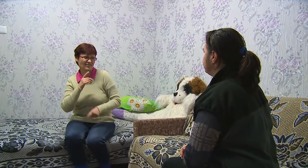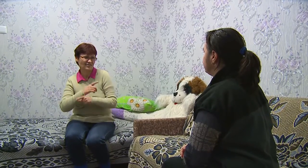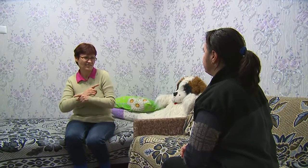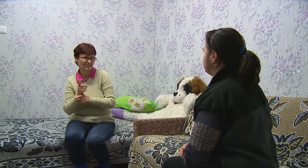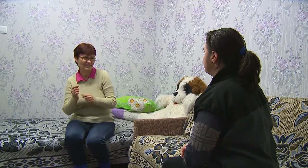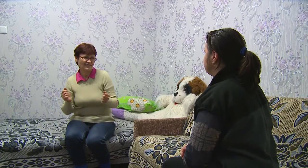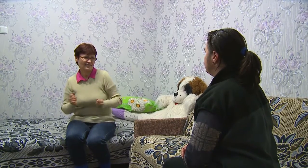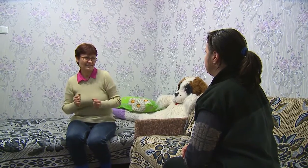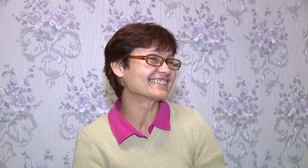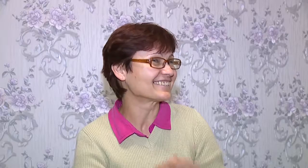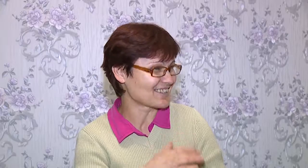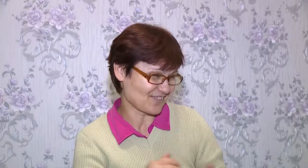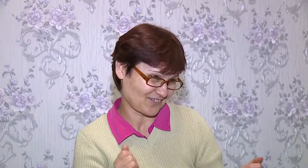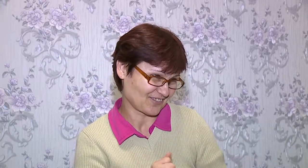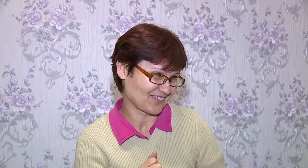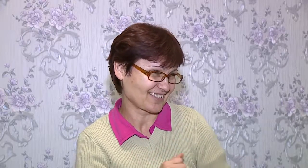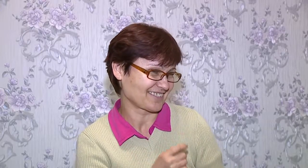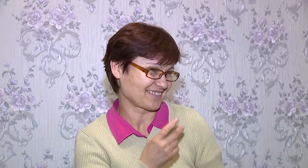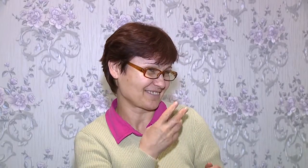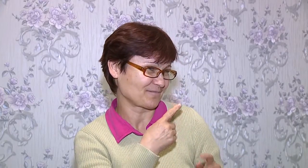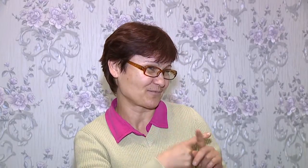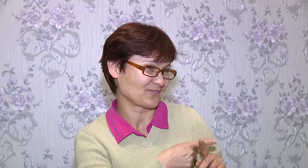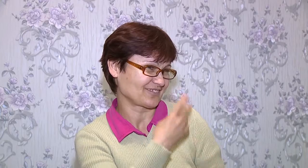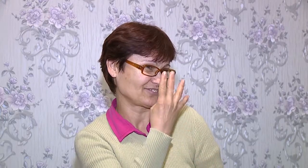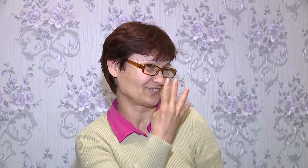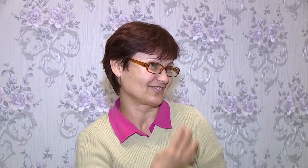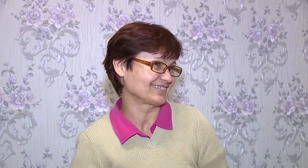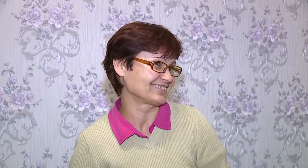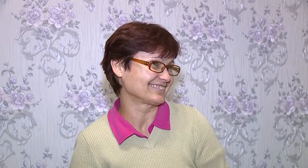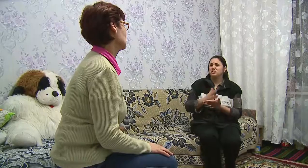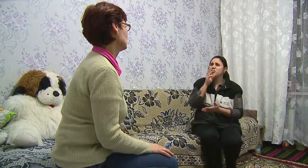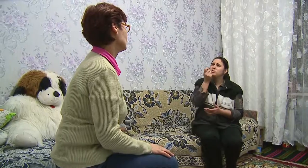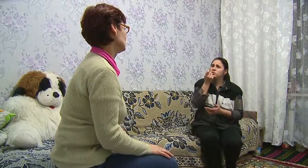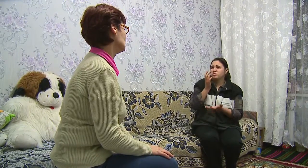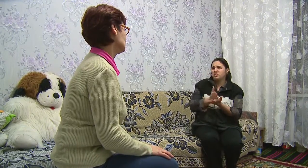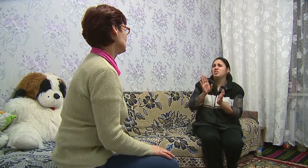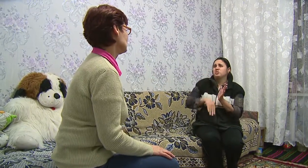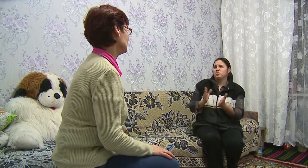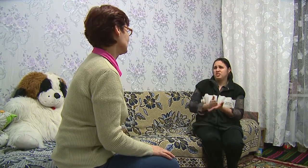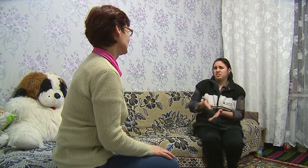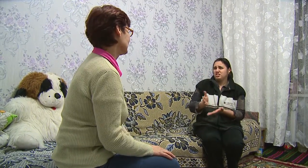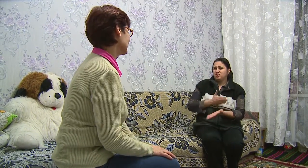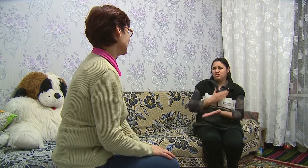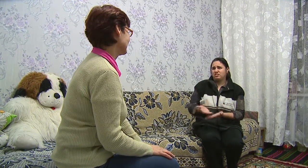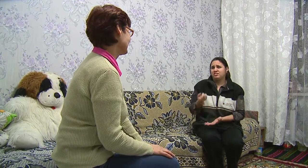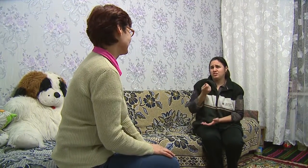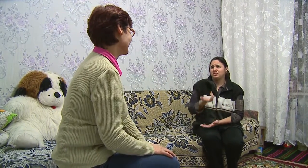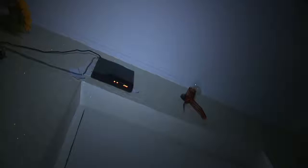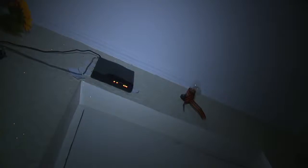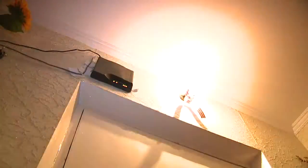страна глухих, где русский, армянин, болгарин, немец поймут друг друга. Ко многому им приходится приспосабливаться. К примеру, когда кто-то звонит